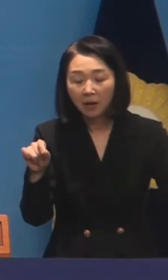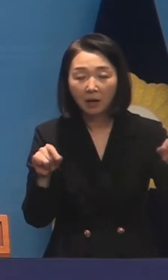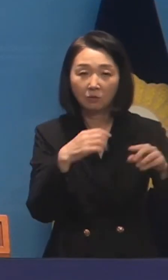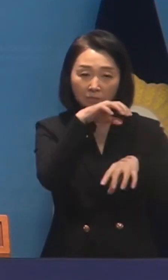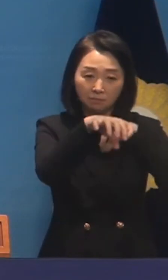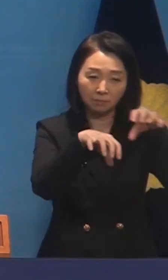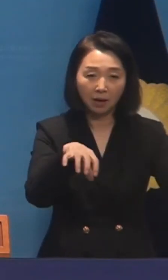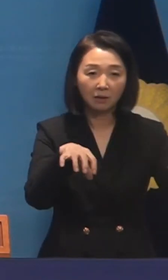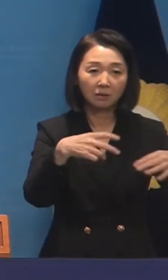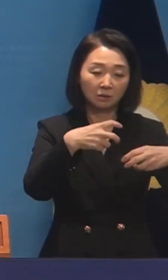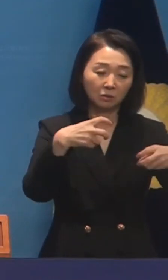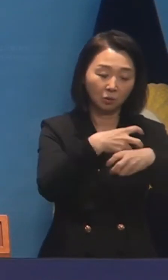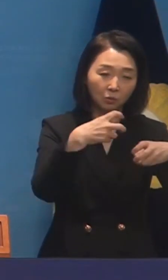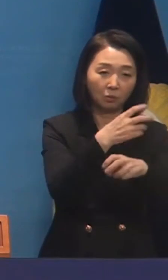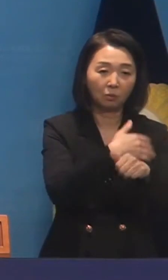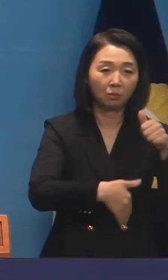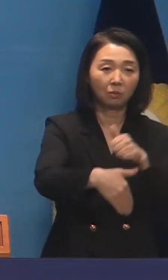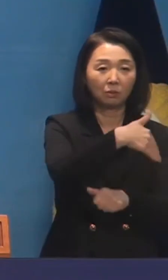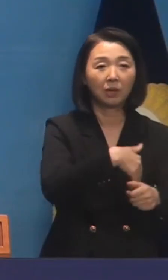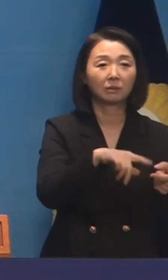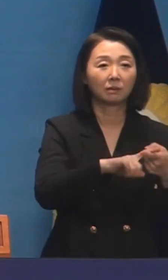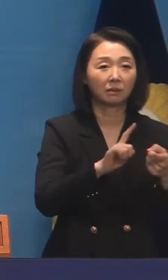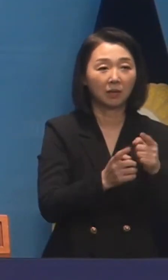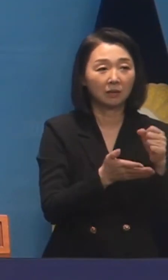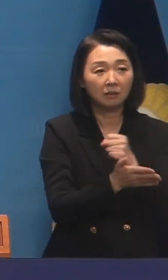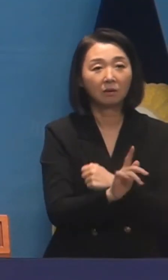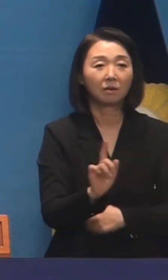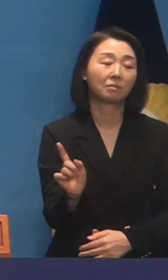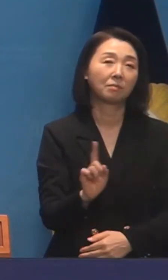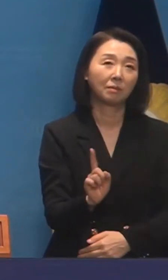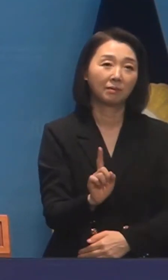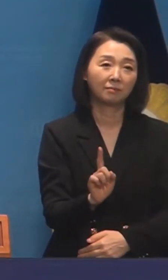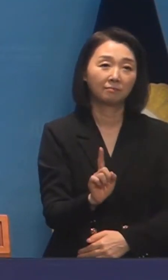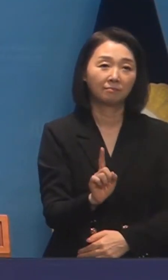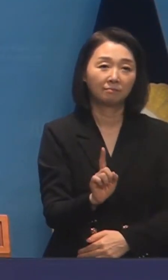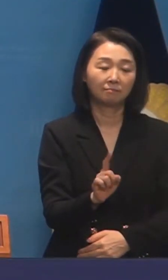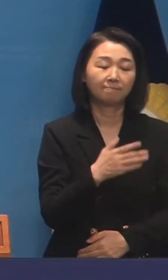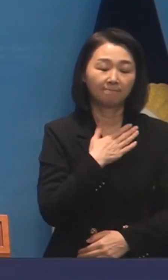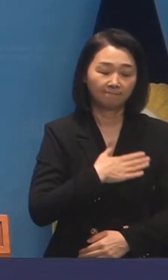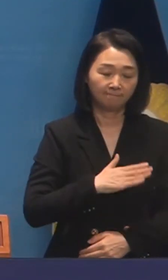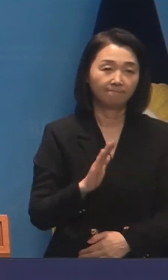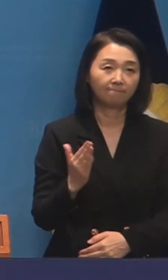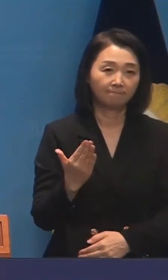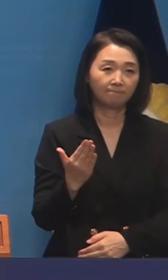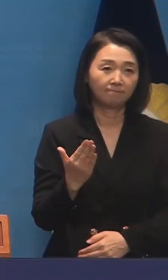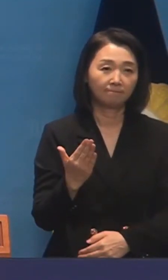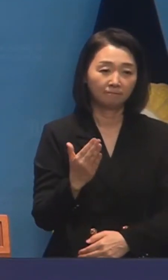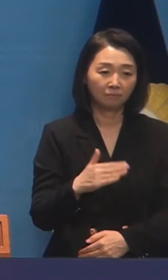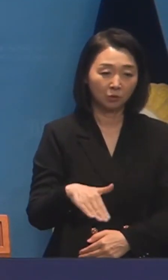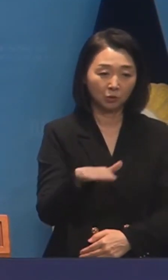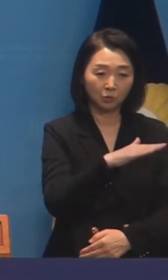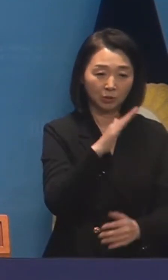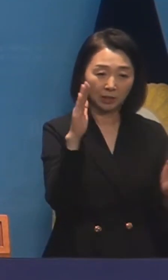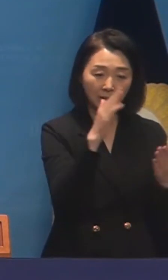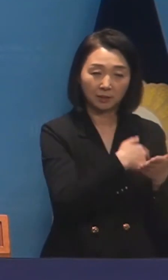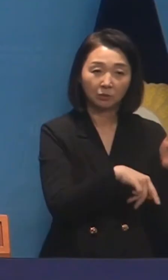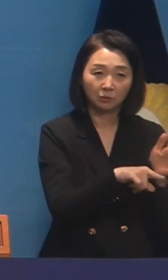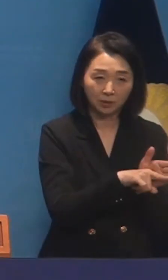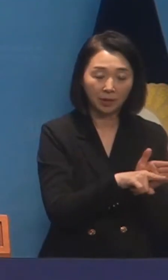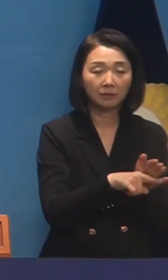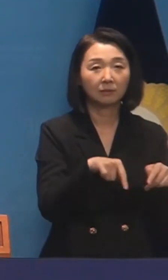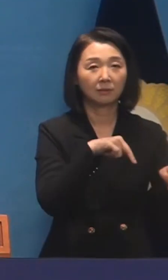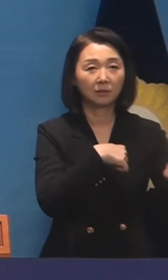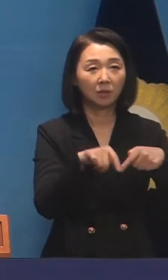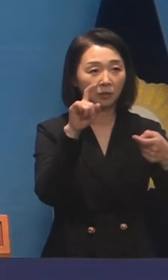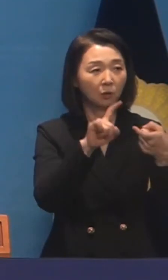마을에, 교통과 환경에 어떤 영향을 미치는지 알게 되면서 우리 아이들을 위해